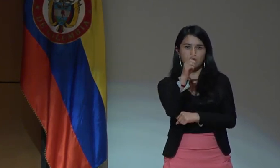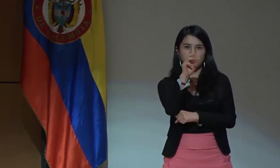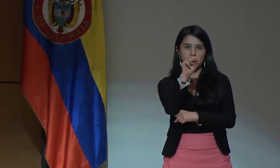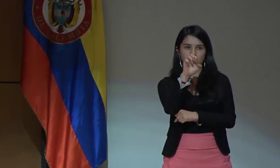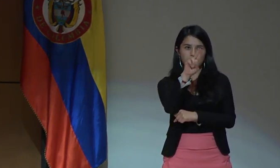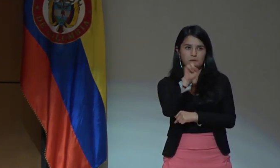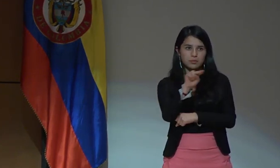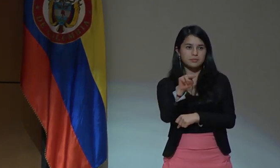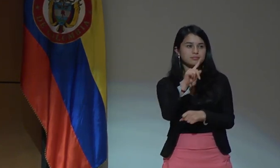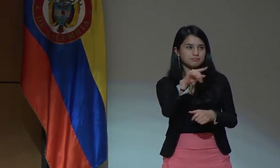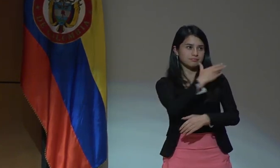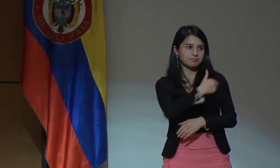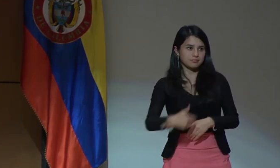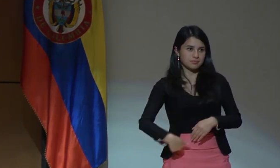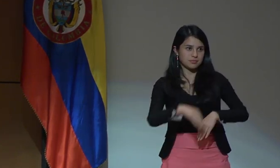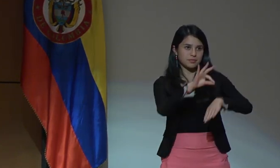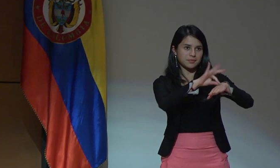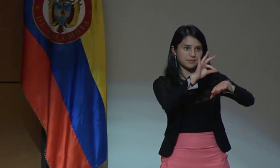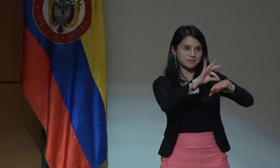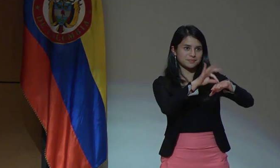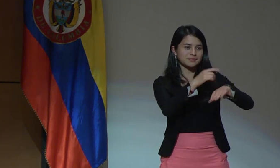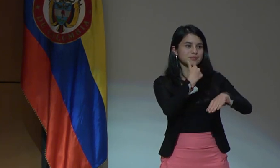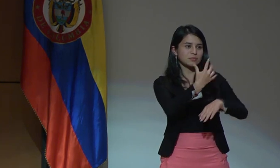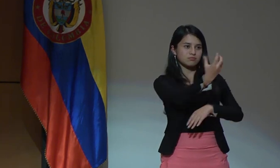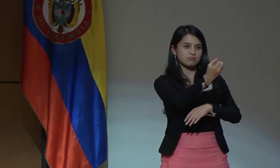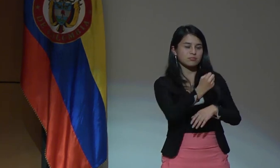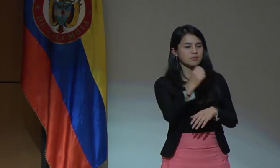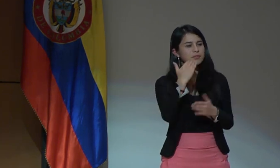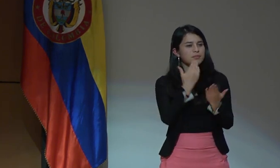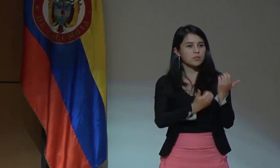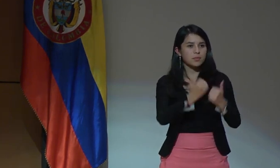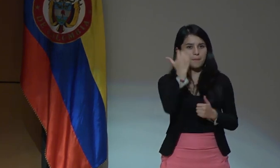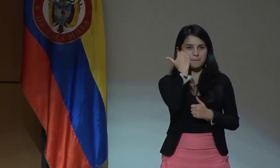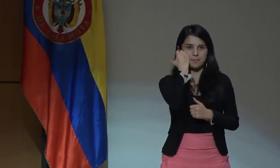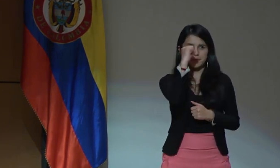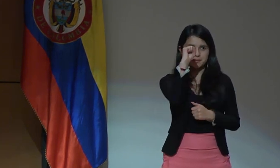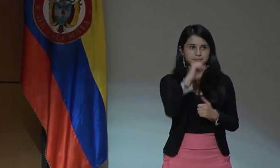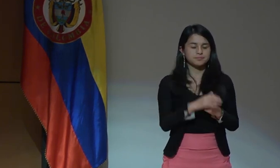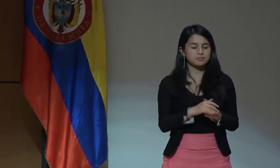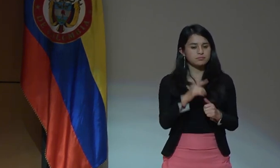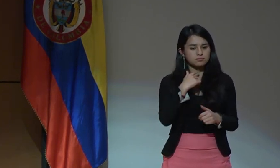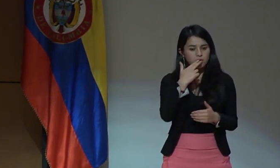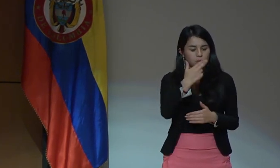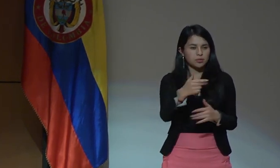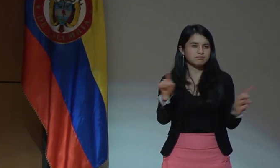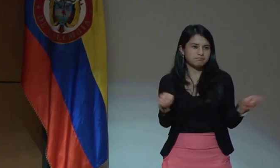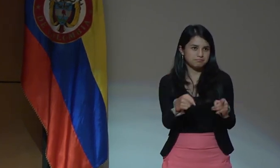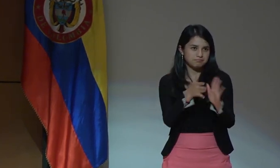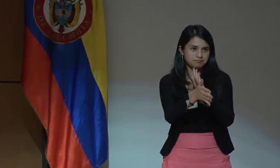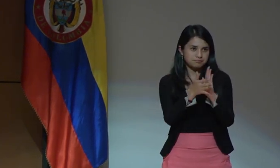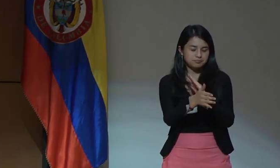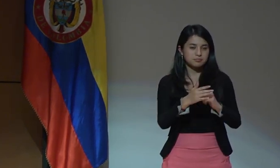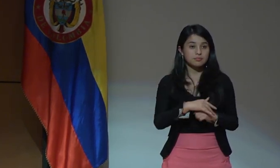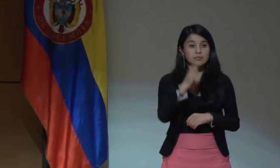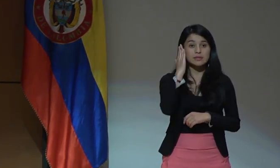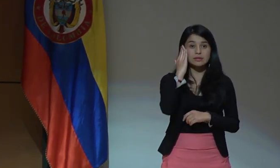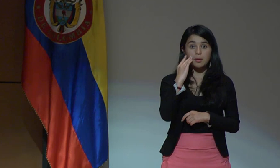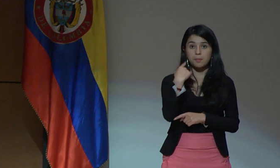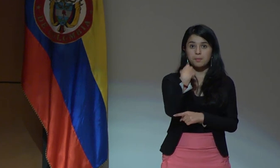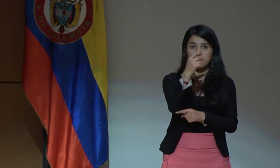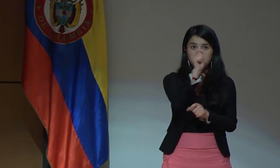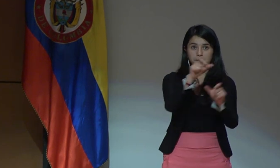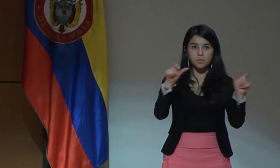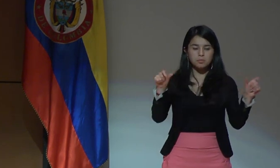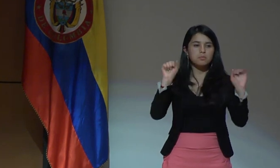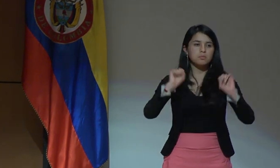de la Fundación, citó a María Montessori. Si capté más o menos el cuento, es este. Los políticos